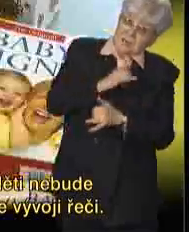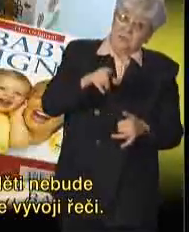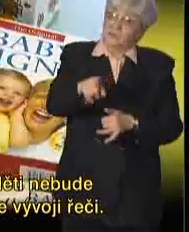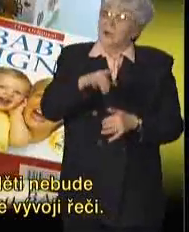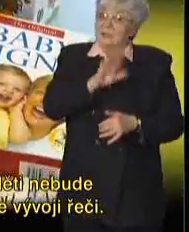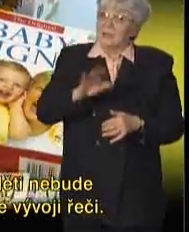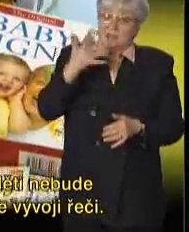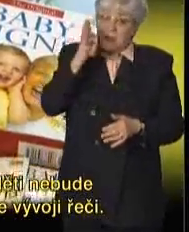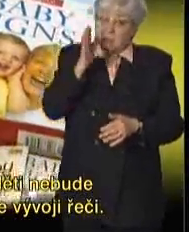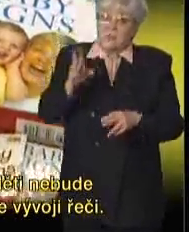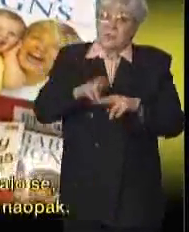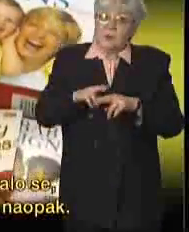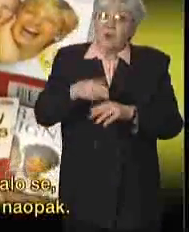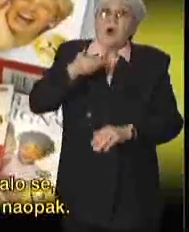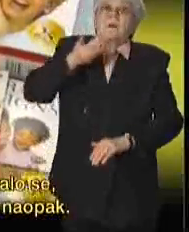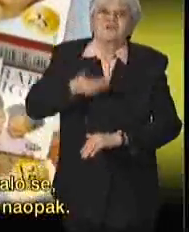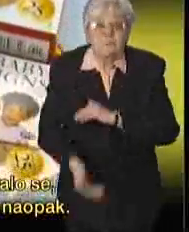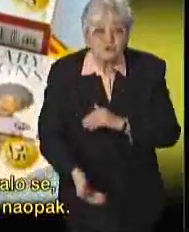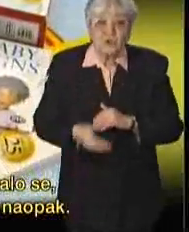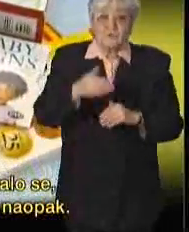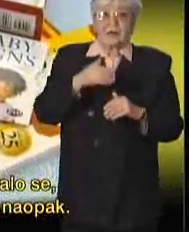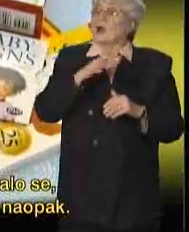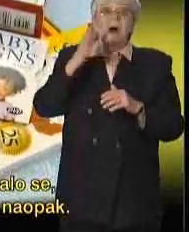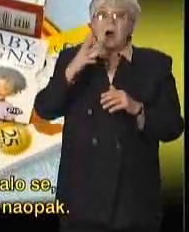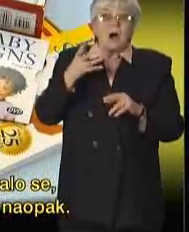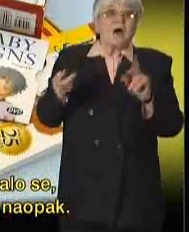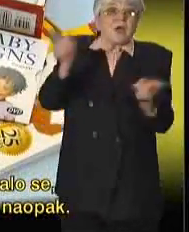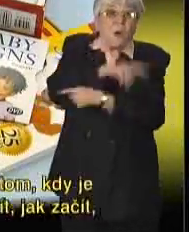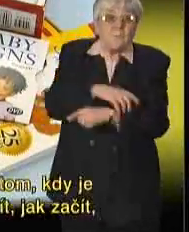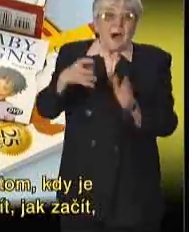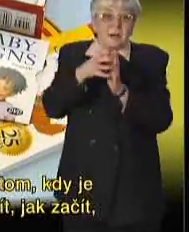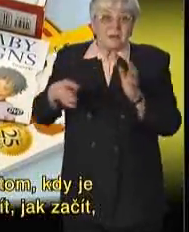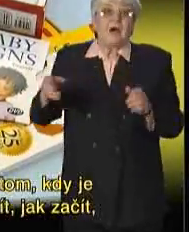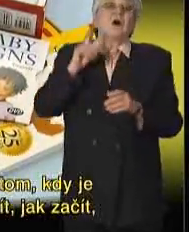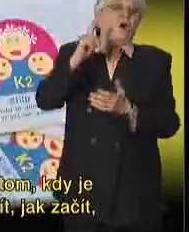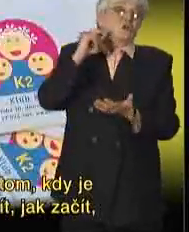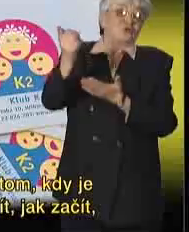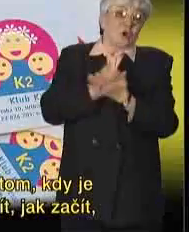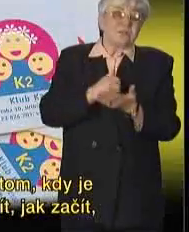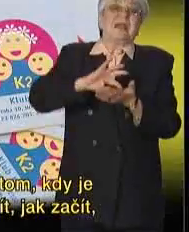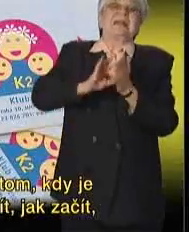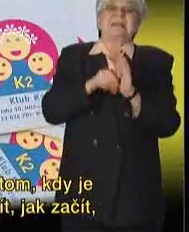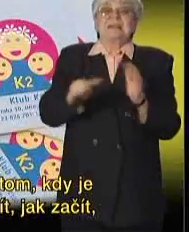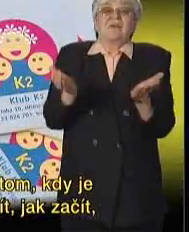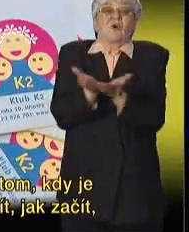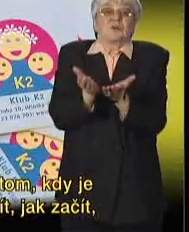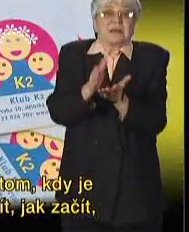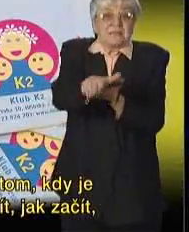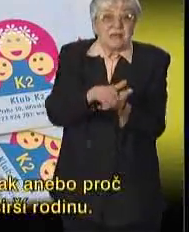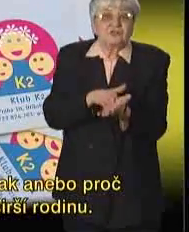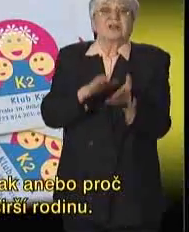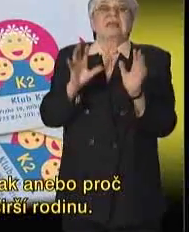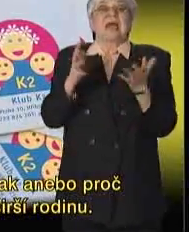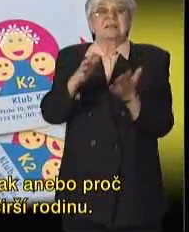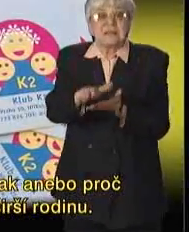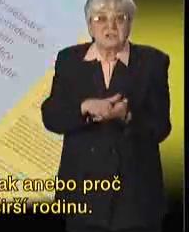nebude zpožďovat ve vývoji řeči. Prokázalo se, že vlastně spíše naopak. Dozví se o tom vlastně, kdy je vhodné začít, jak začít